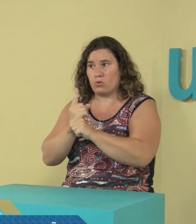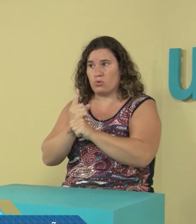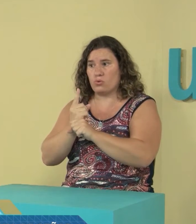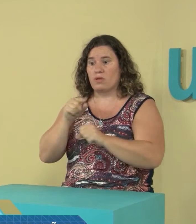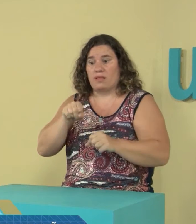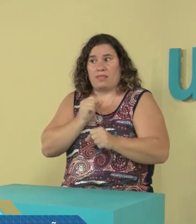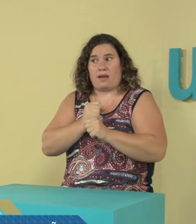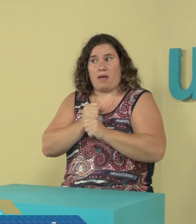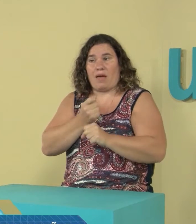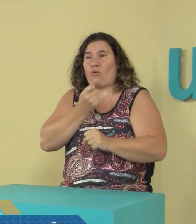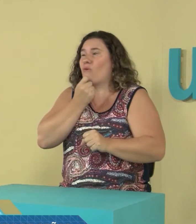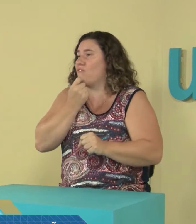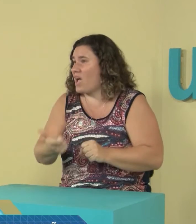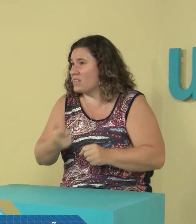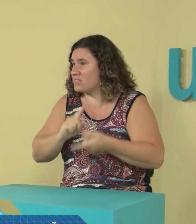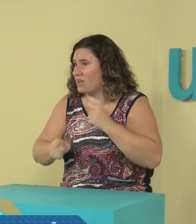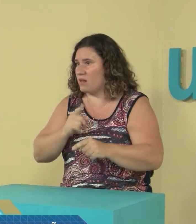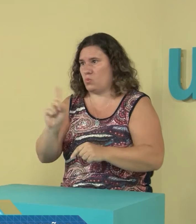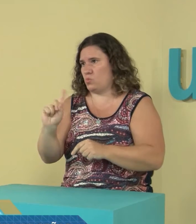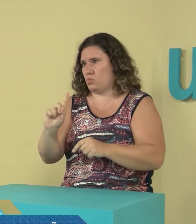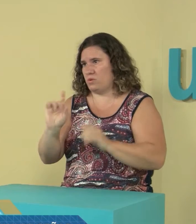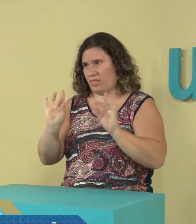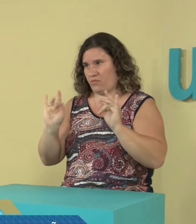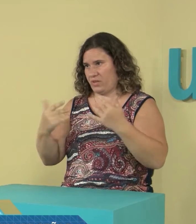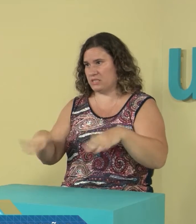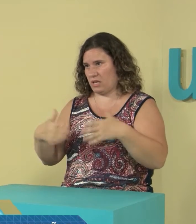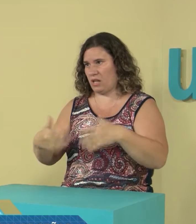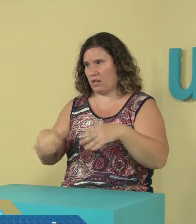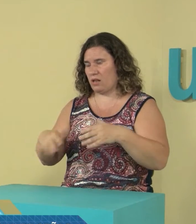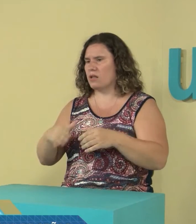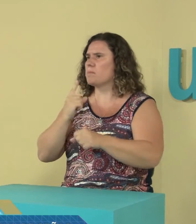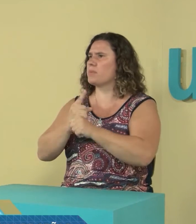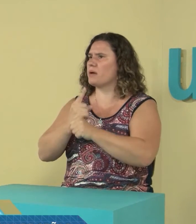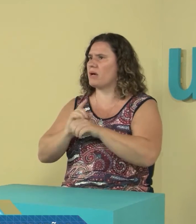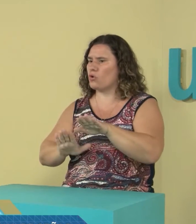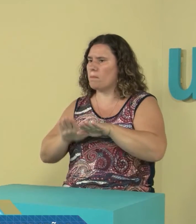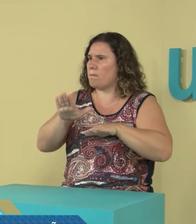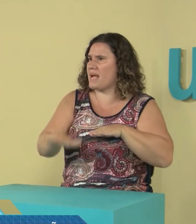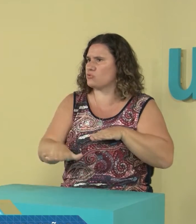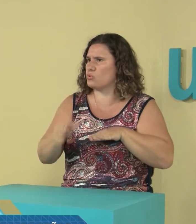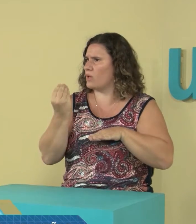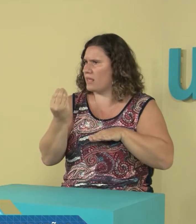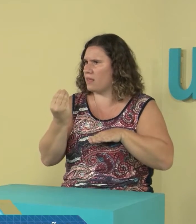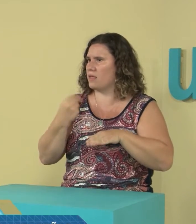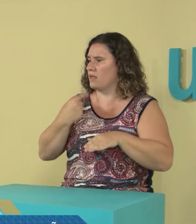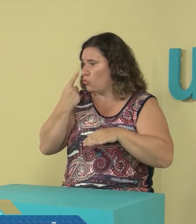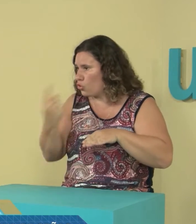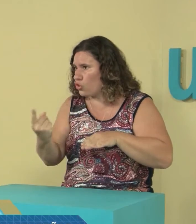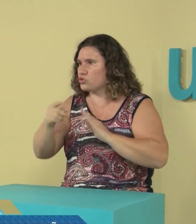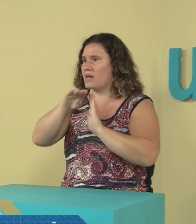En primer lugar, no es fácil implementar la interpretación de lengua de señas. El primer paso,